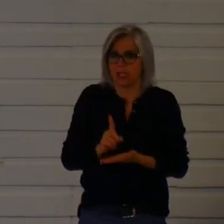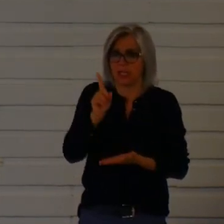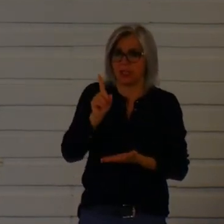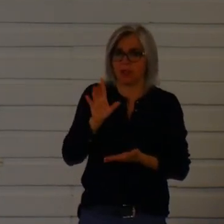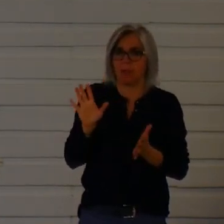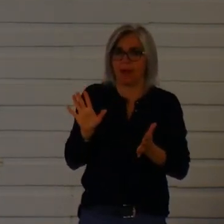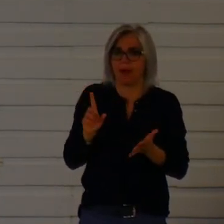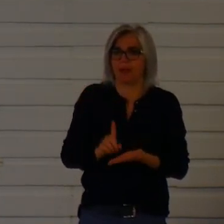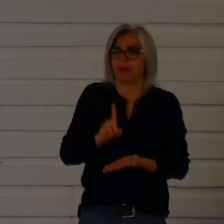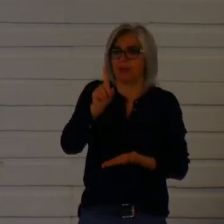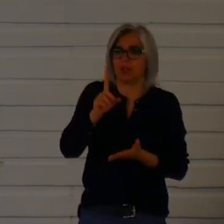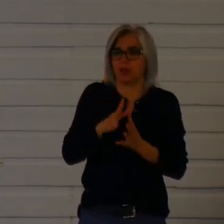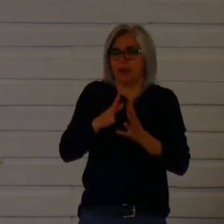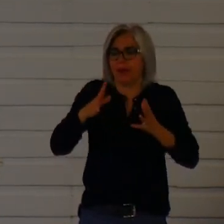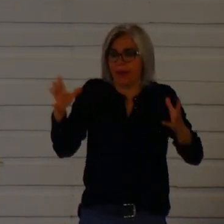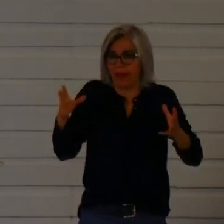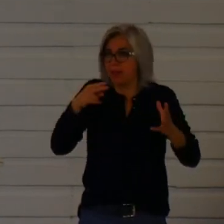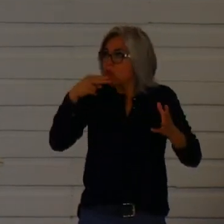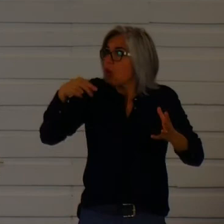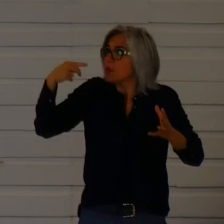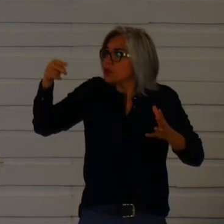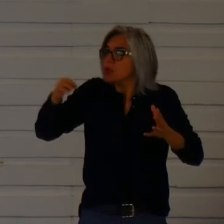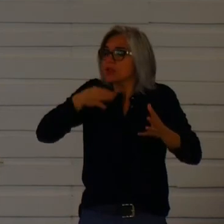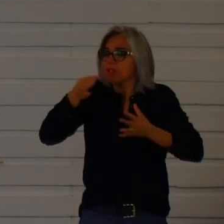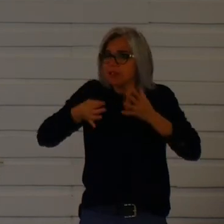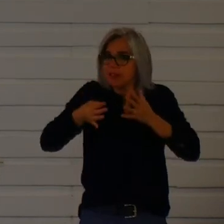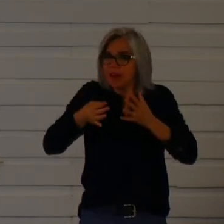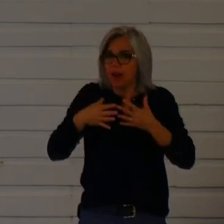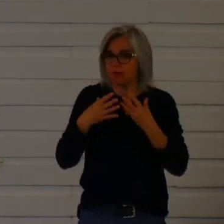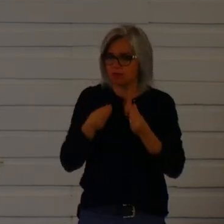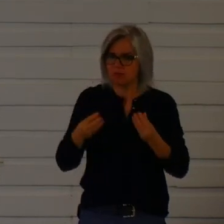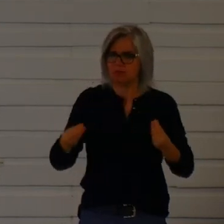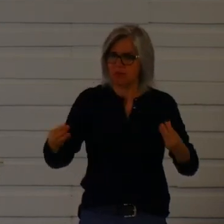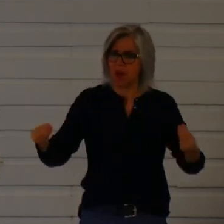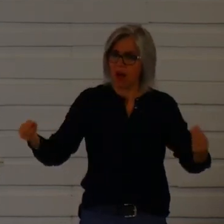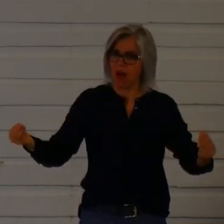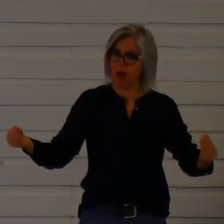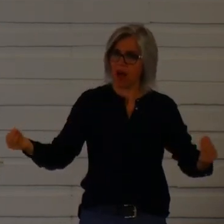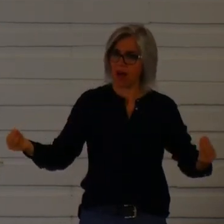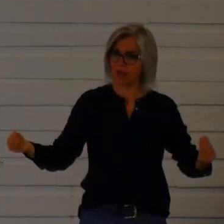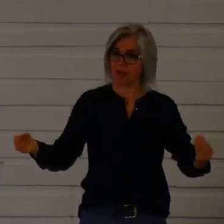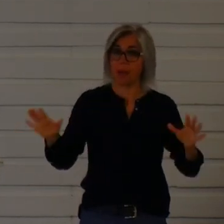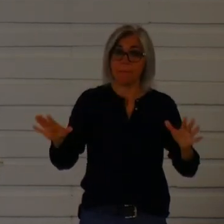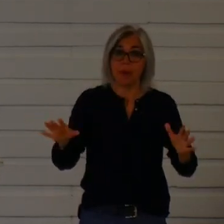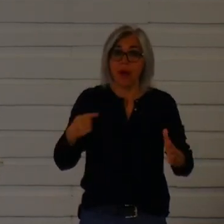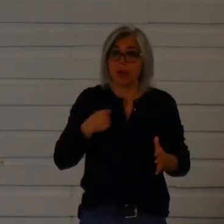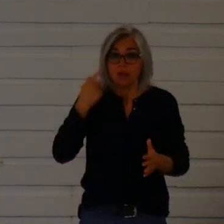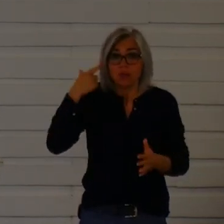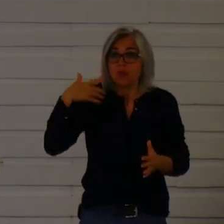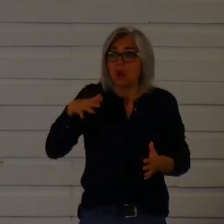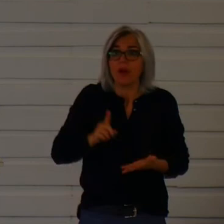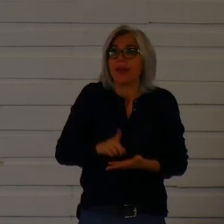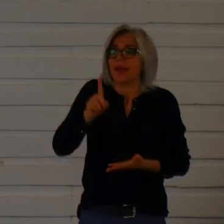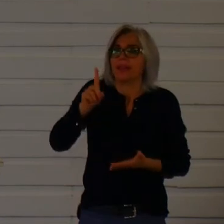dire o possono dire: io ho conosciuto l'Eterno che salva perché sono stato salvato. Amen. Io ho conosciuto l'Eterno